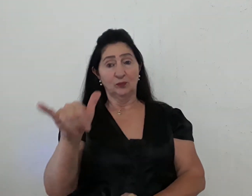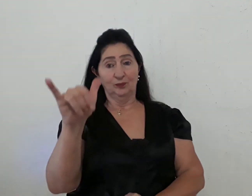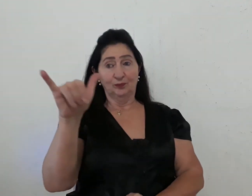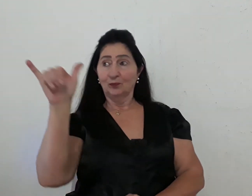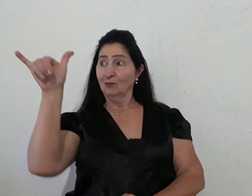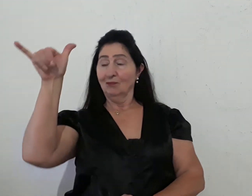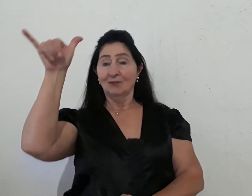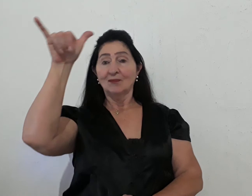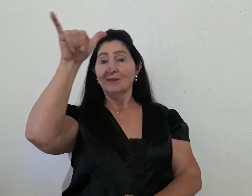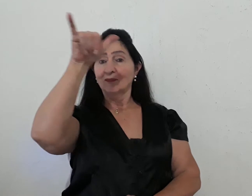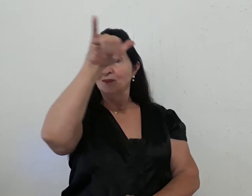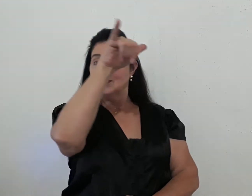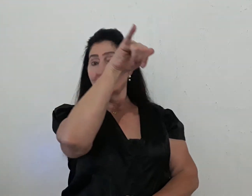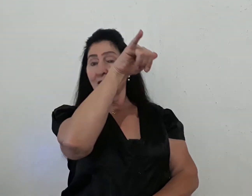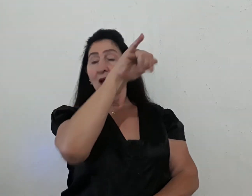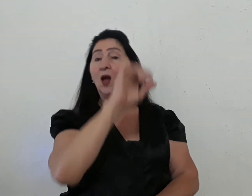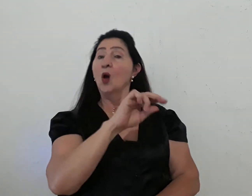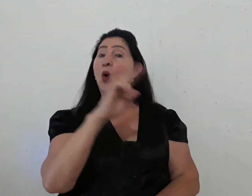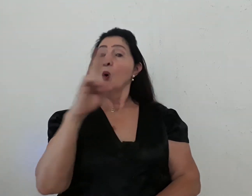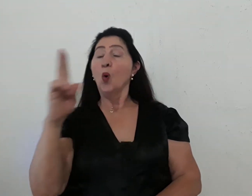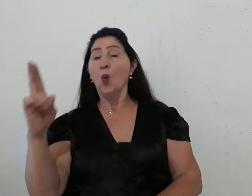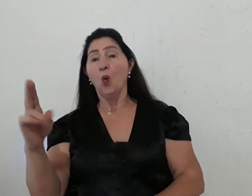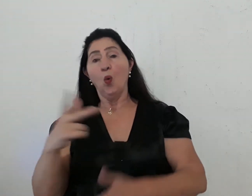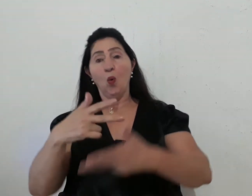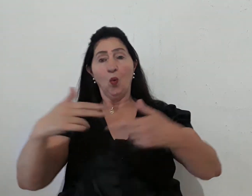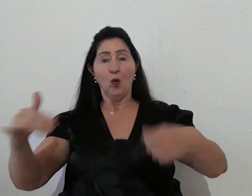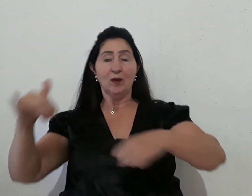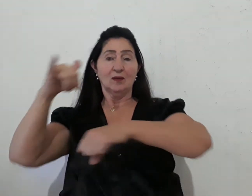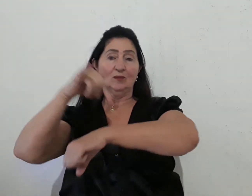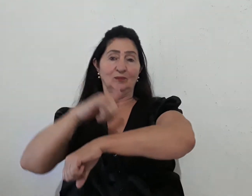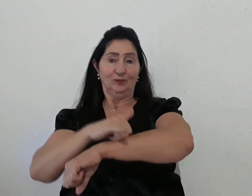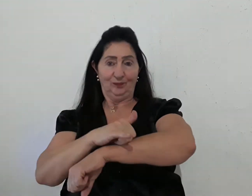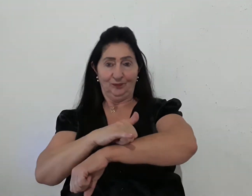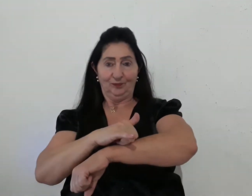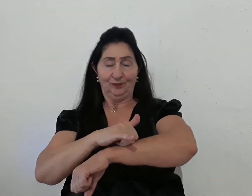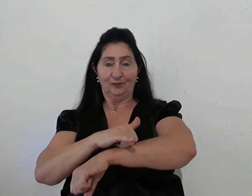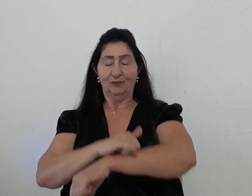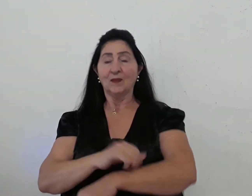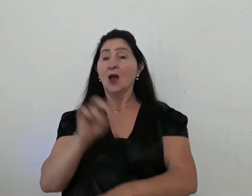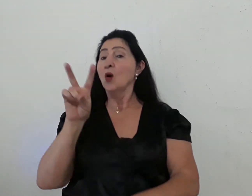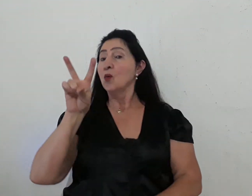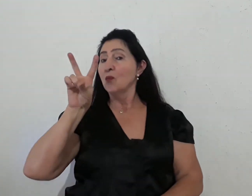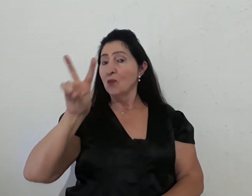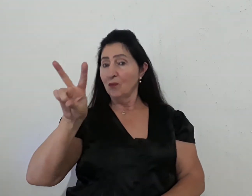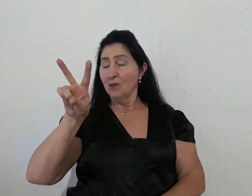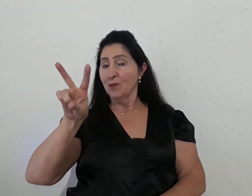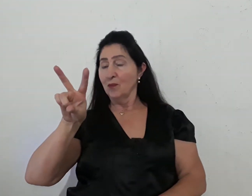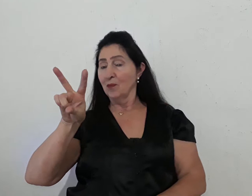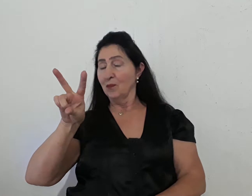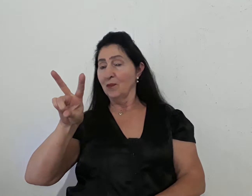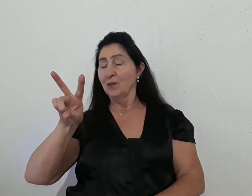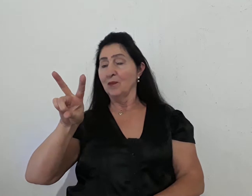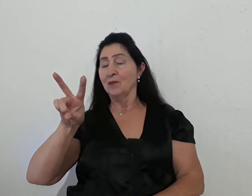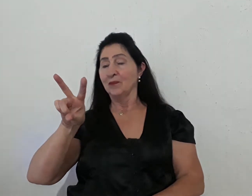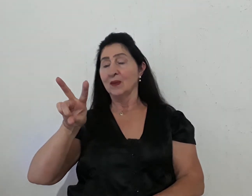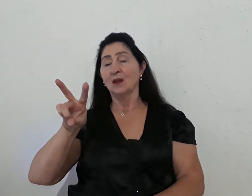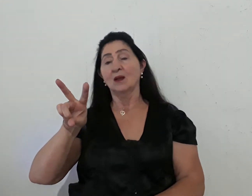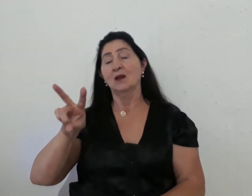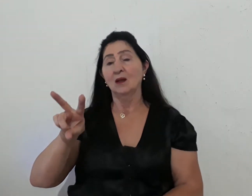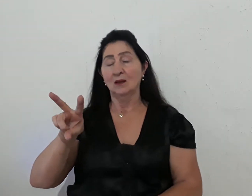avião ou objetos no lugar fixo. V, reta ou dobrada,